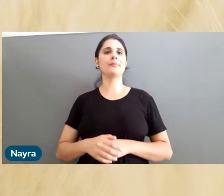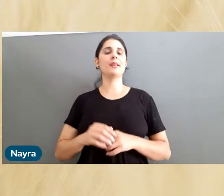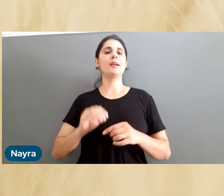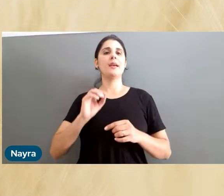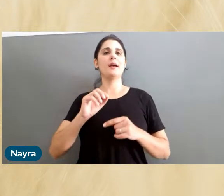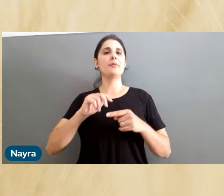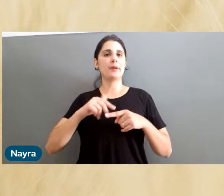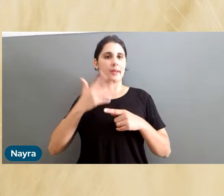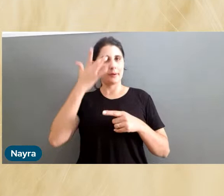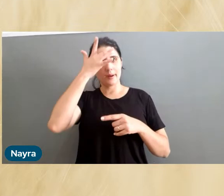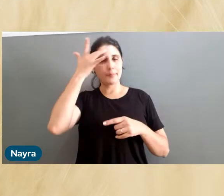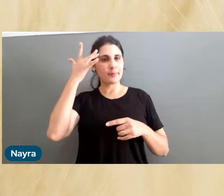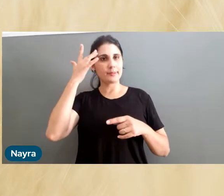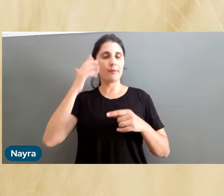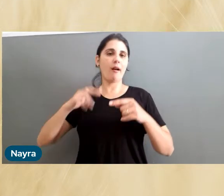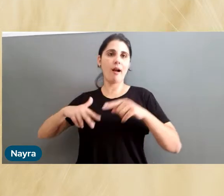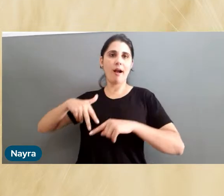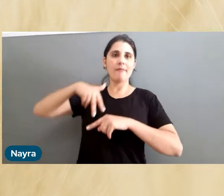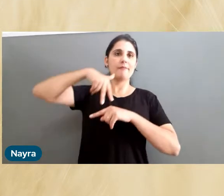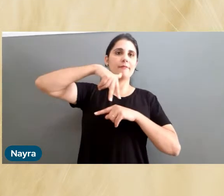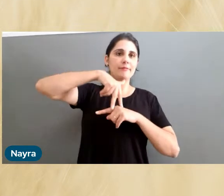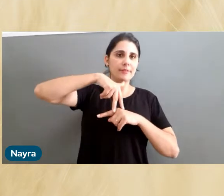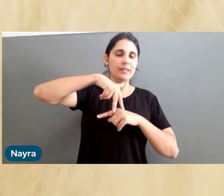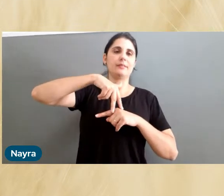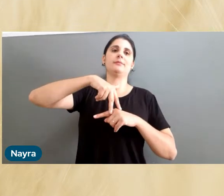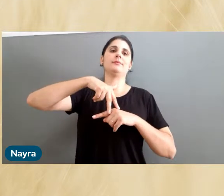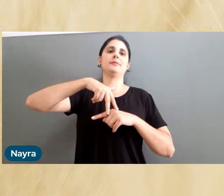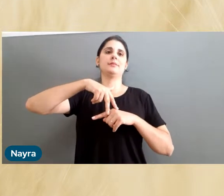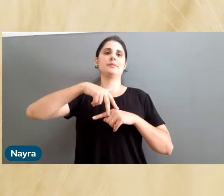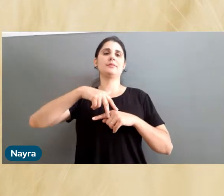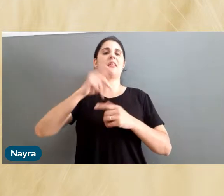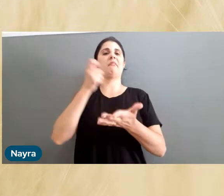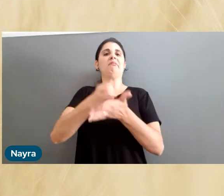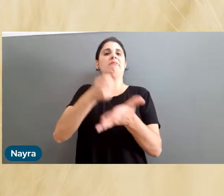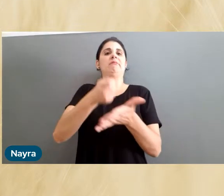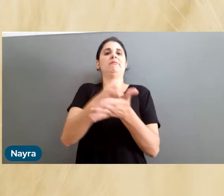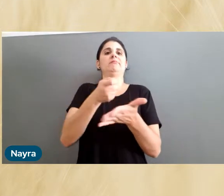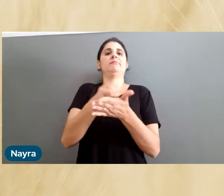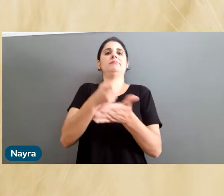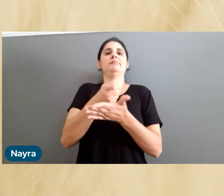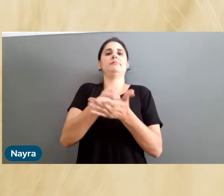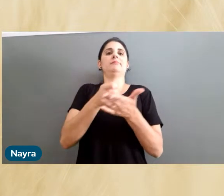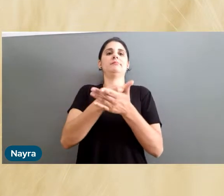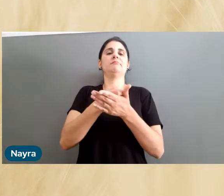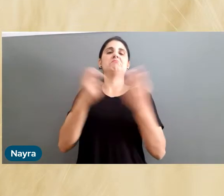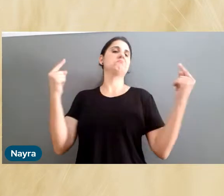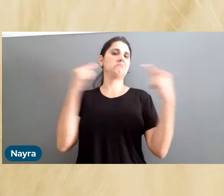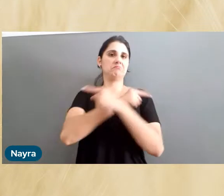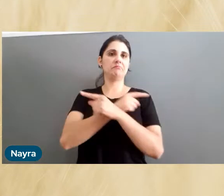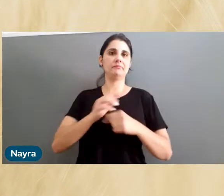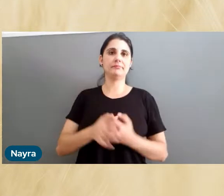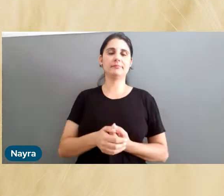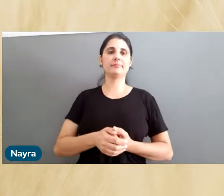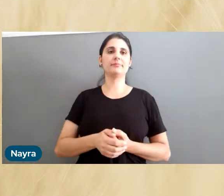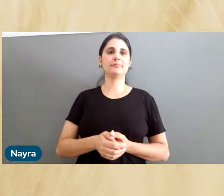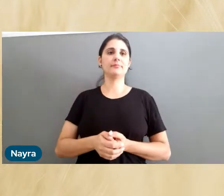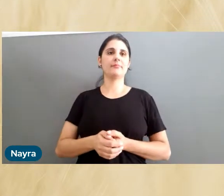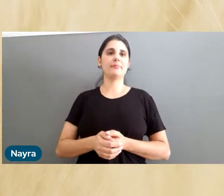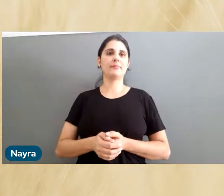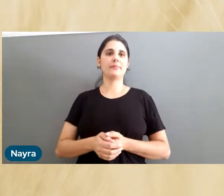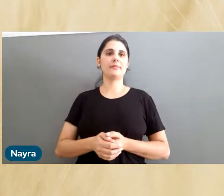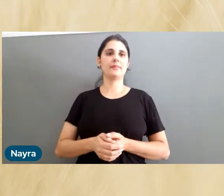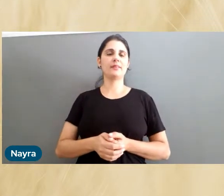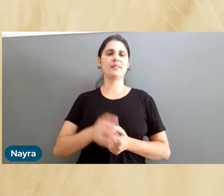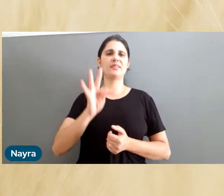quando a pessoa avança, ela estabelece uma exigência, faz uma coisa totalmente desproporcional. Eu acho que se fosse a gente, teria dito para Tomé